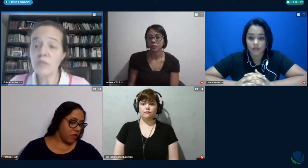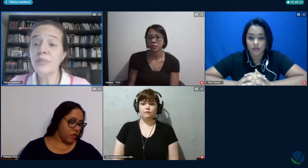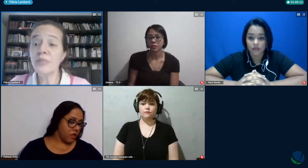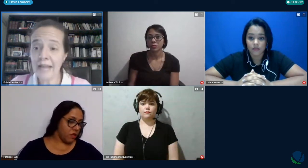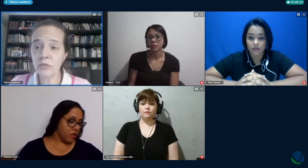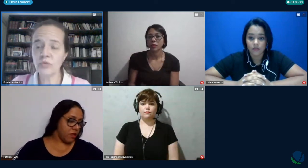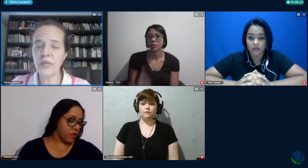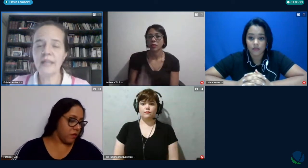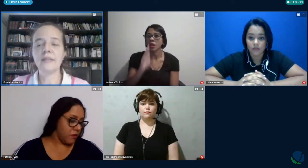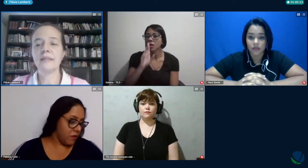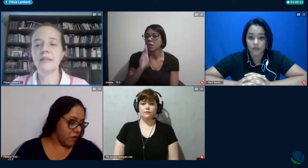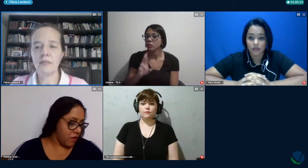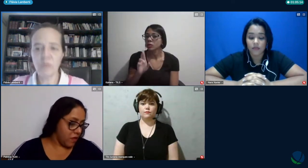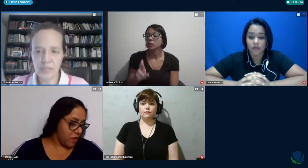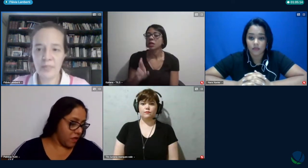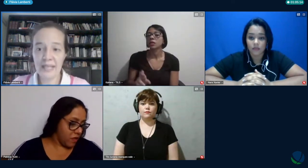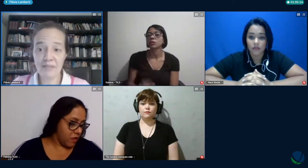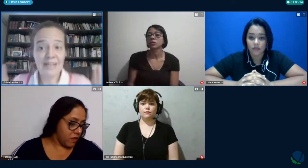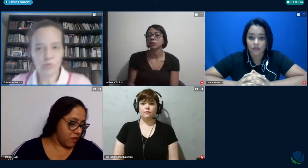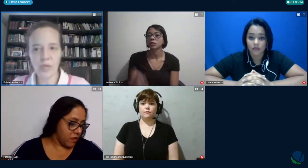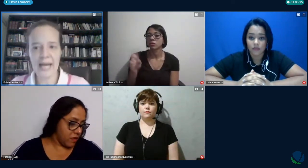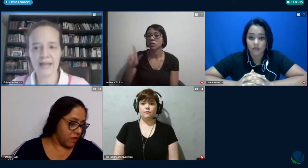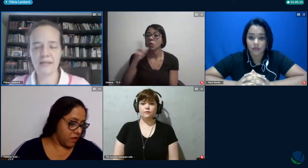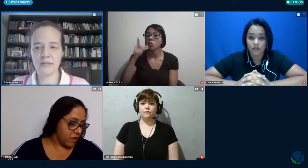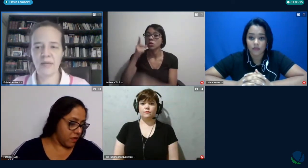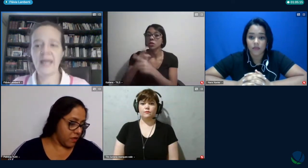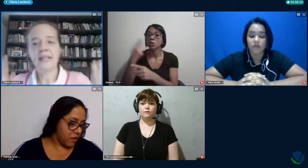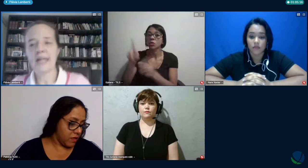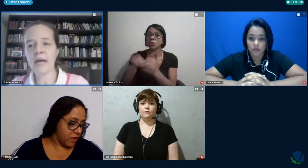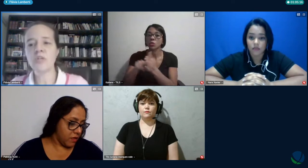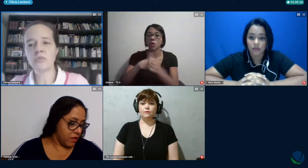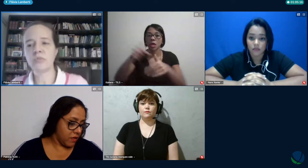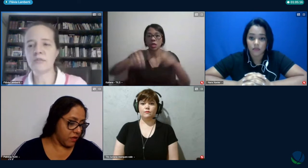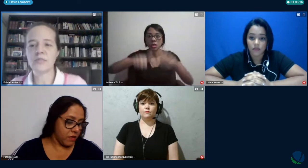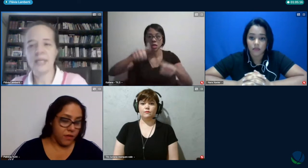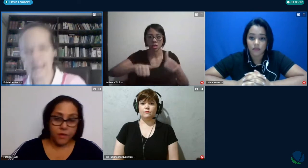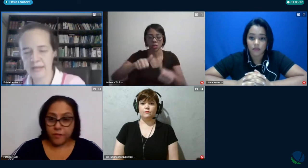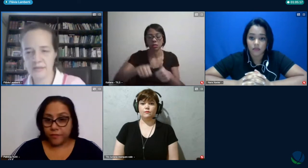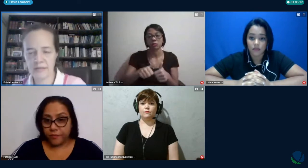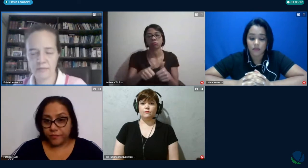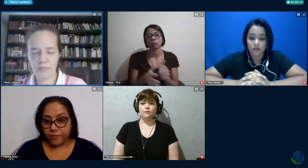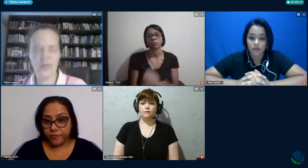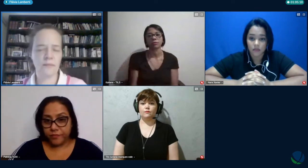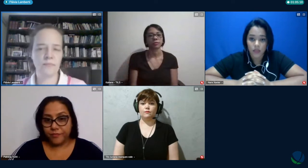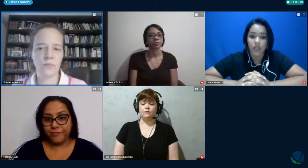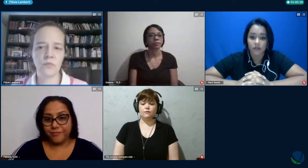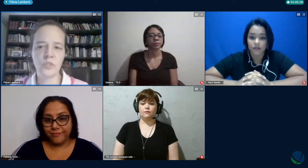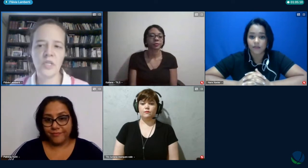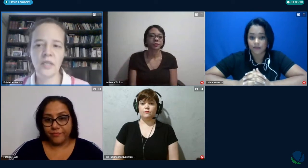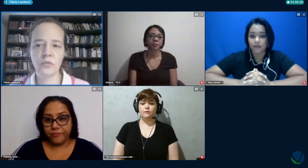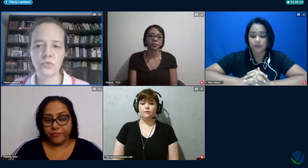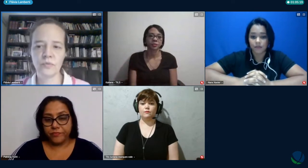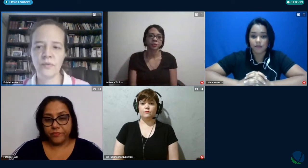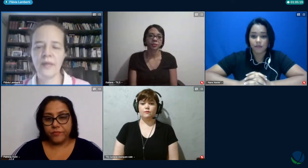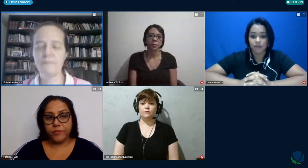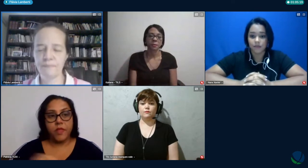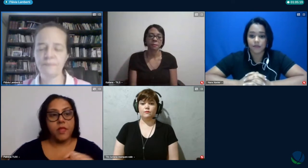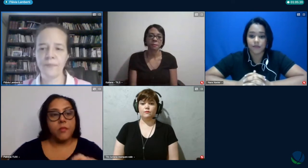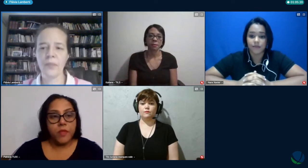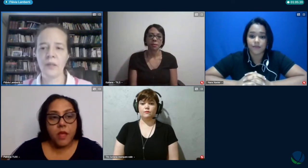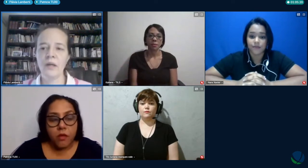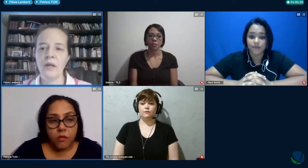os resultados, né, que você obteve na sua análise, né? Reiterar os resultados da análise, diria isso,